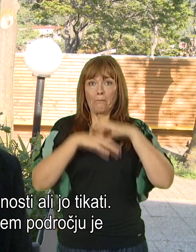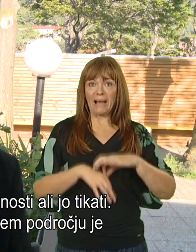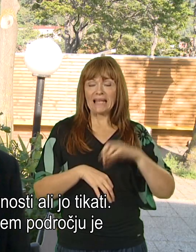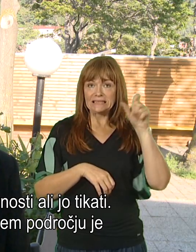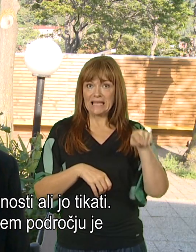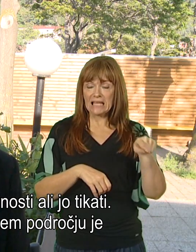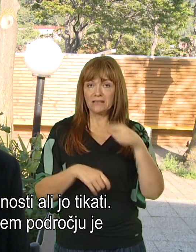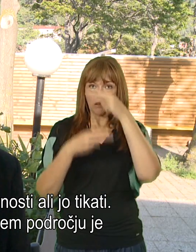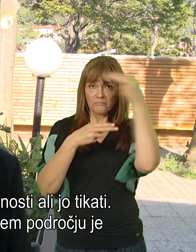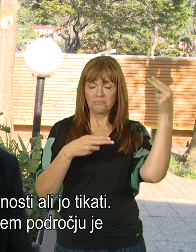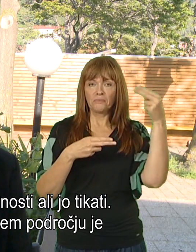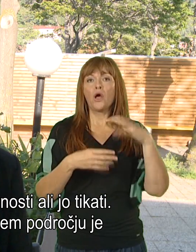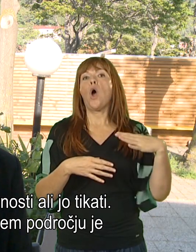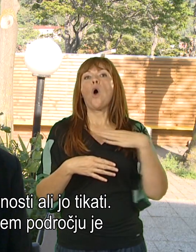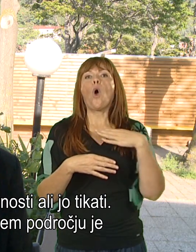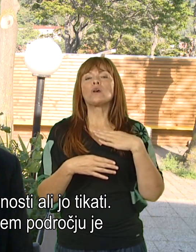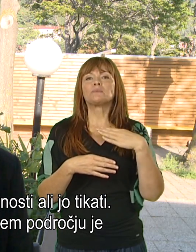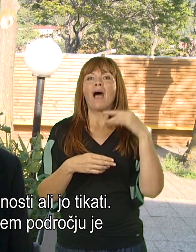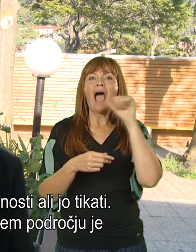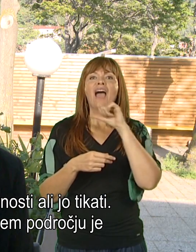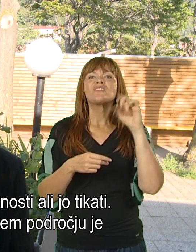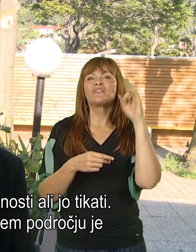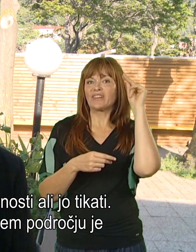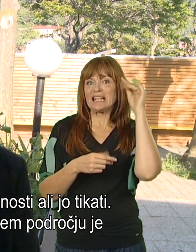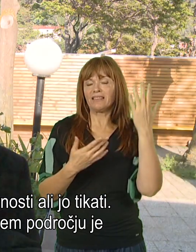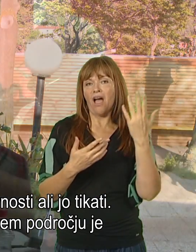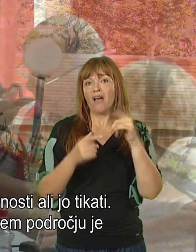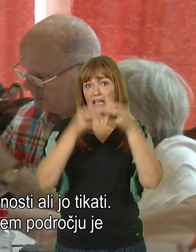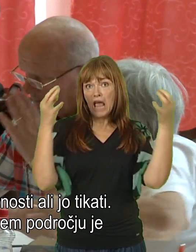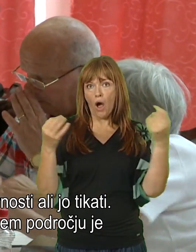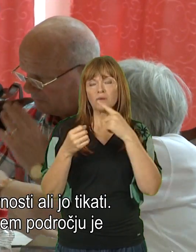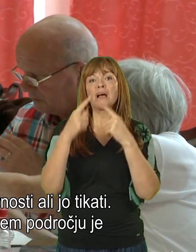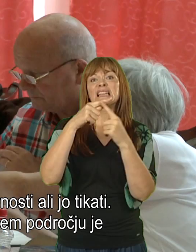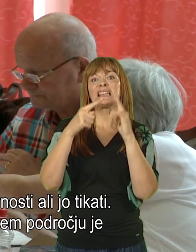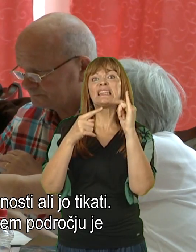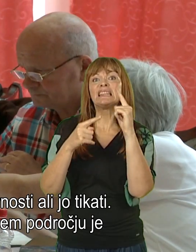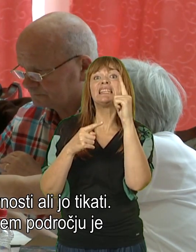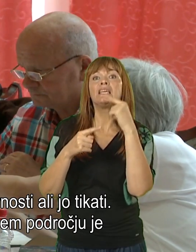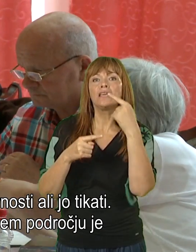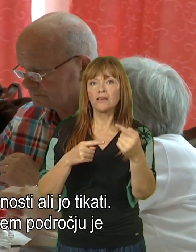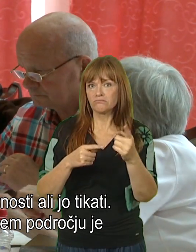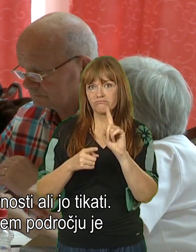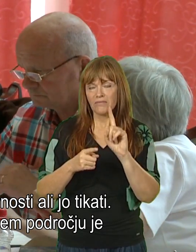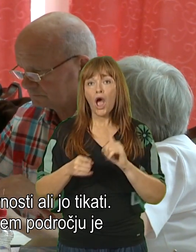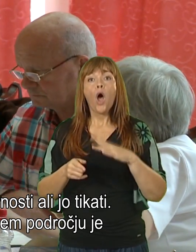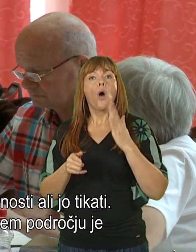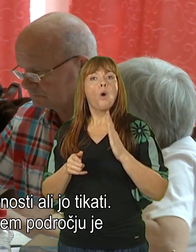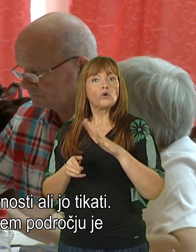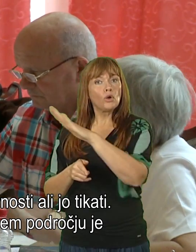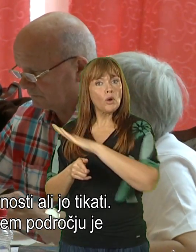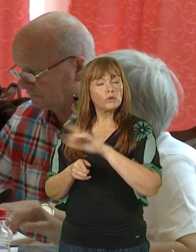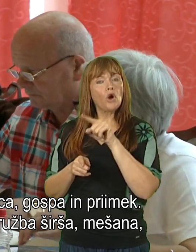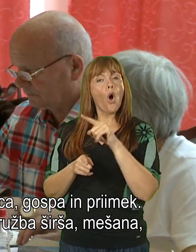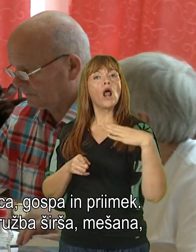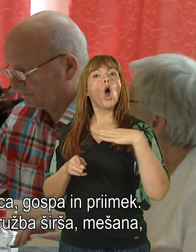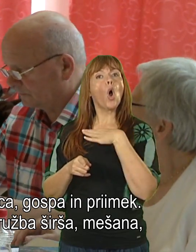naslavljati gospa Frida recimo v javnosti oziroma jo tikati ali kakorkoli, ne? Ker na poslovnem področju